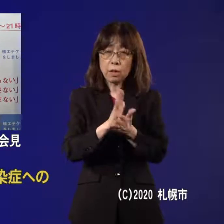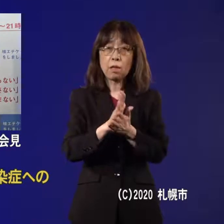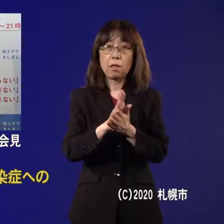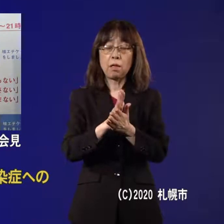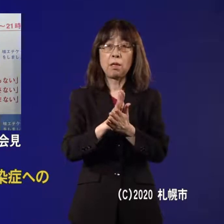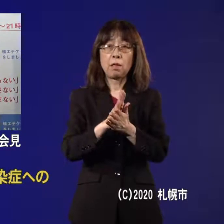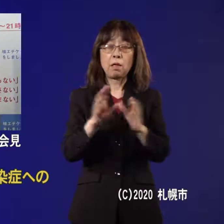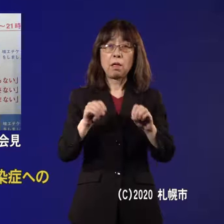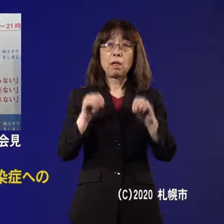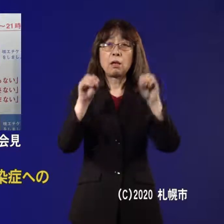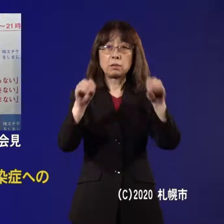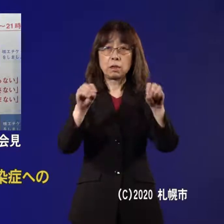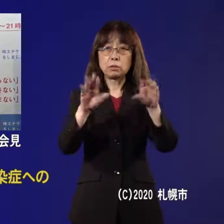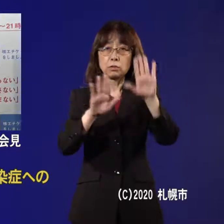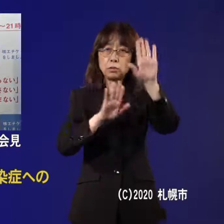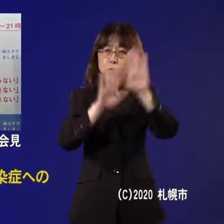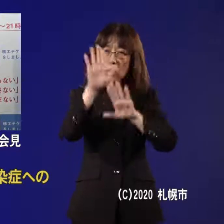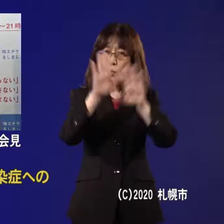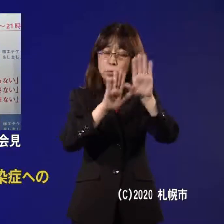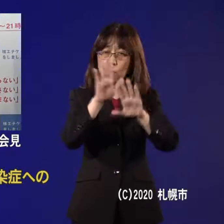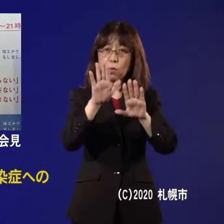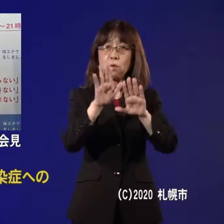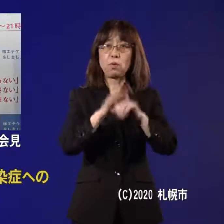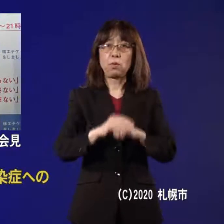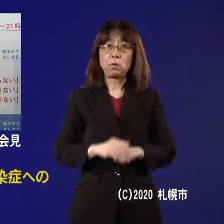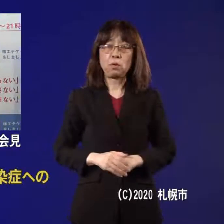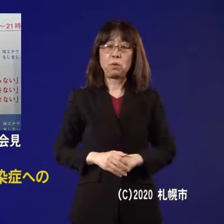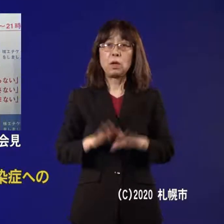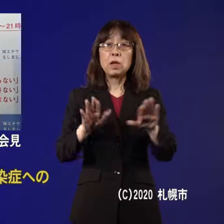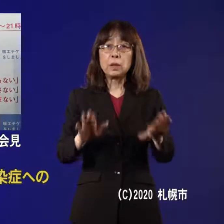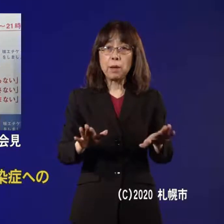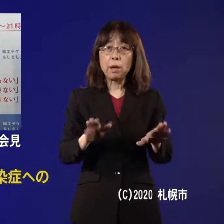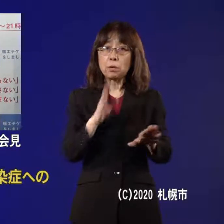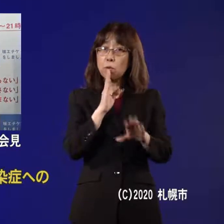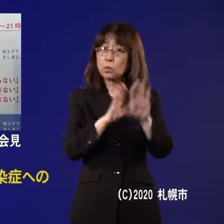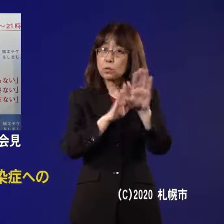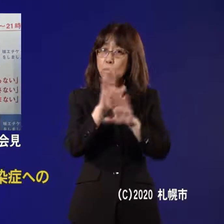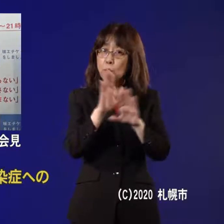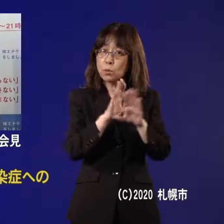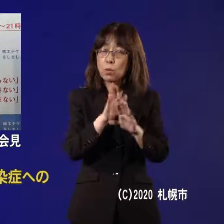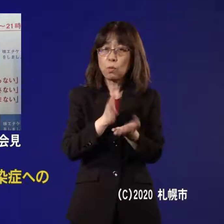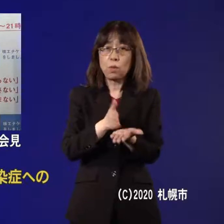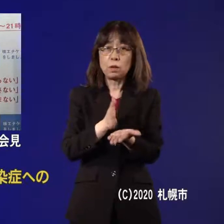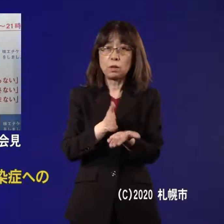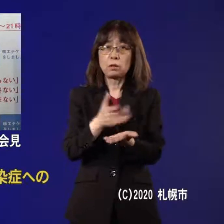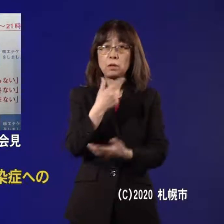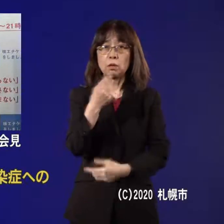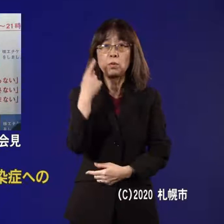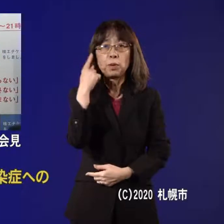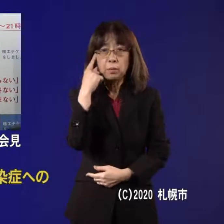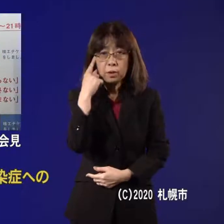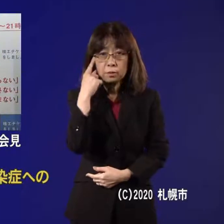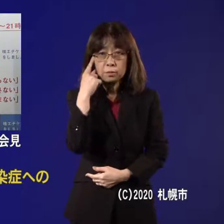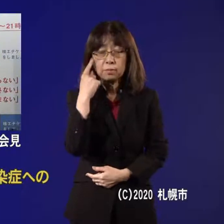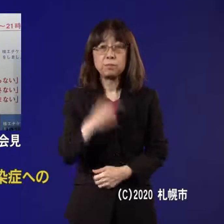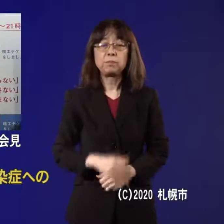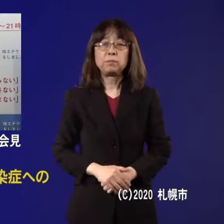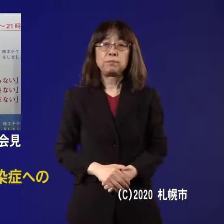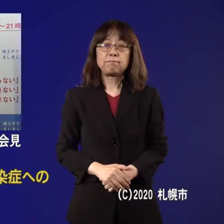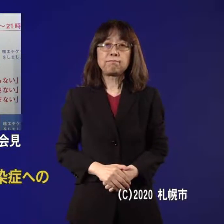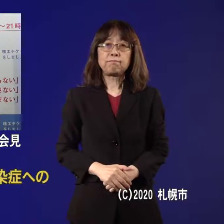況などを踏まえて、今現在の状況についてお話をさせていただきたいというふうに思います